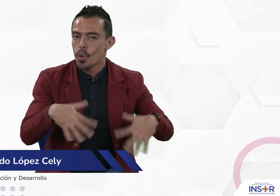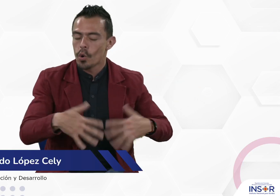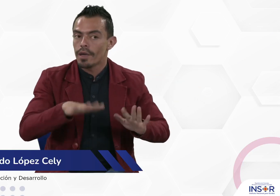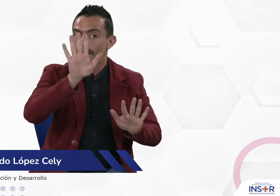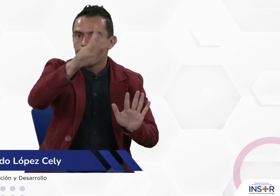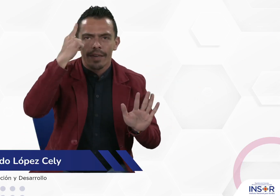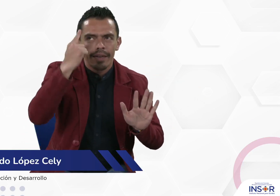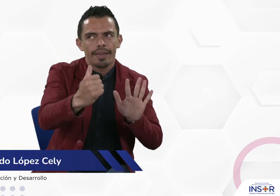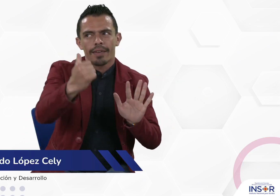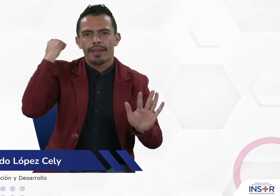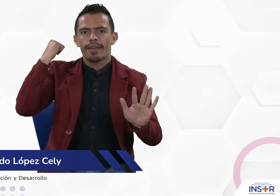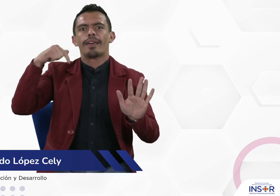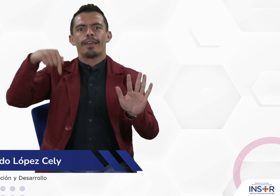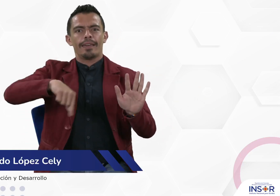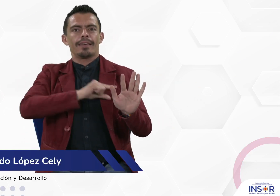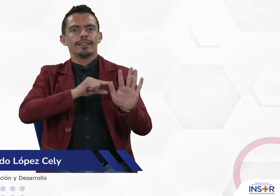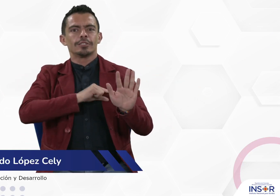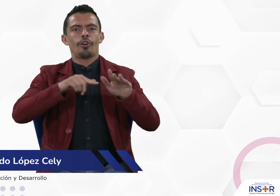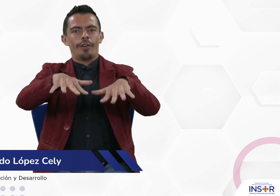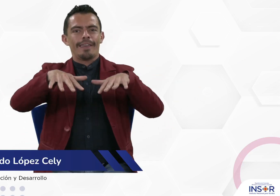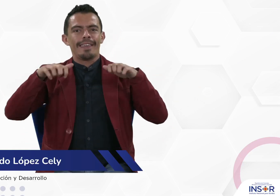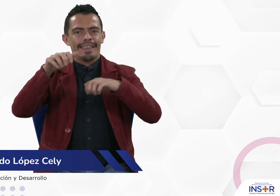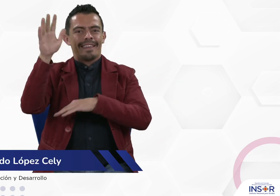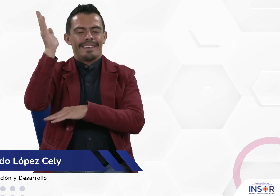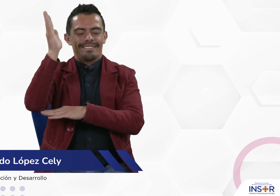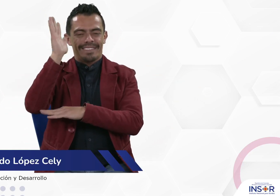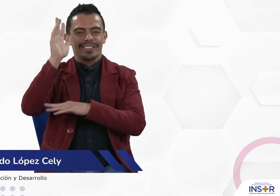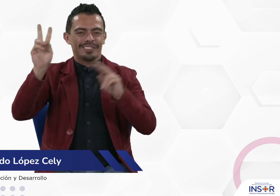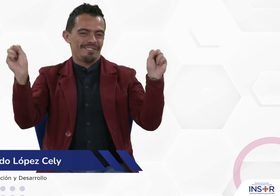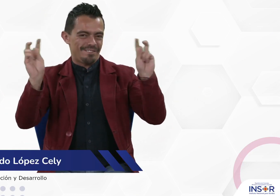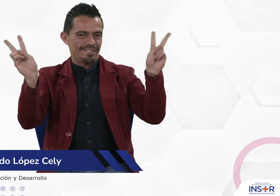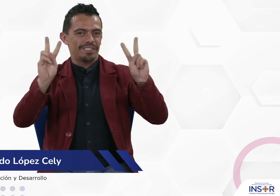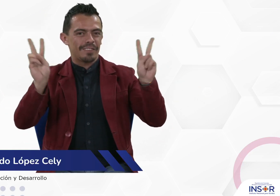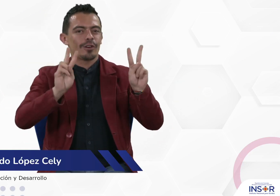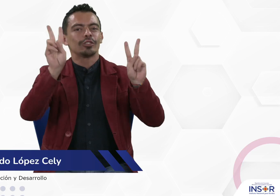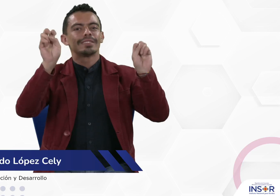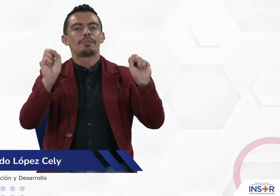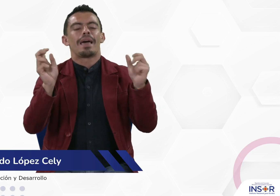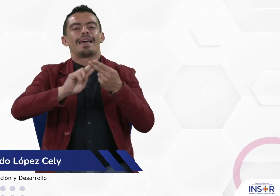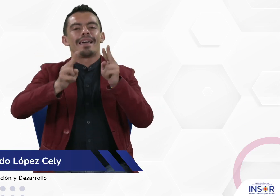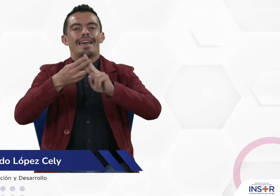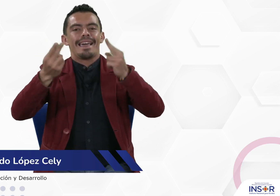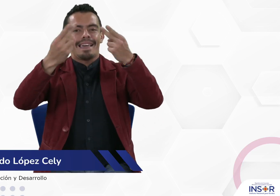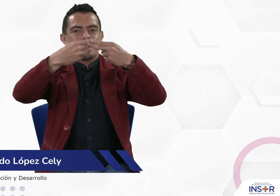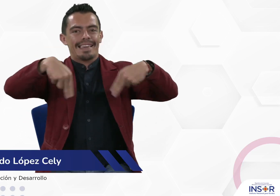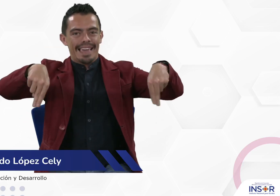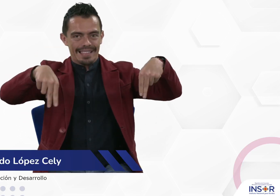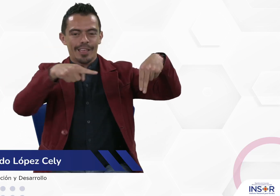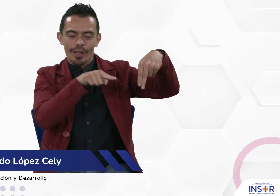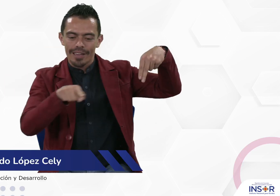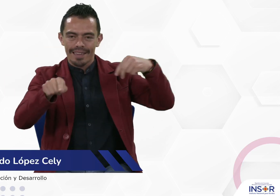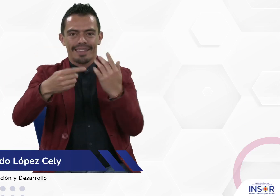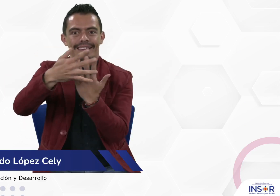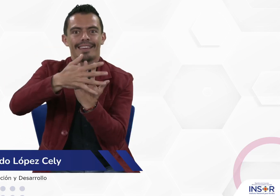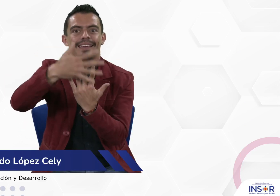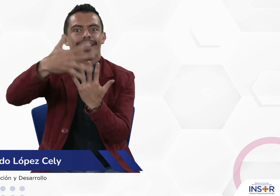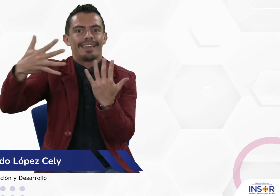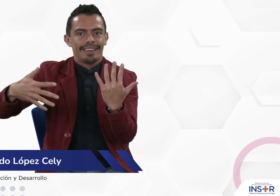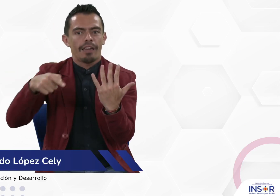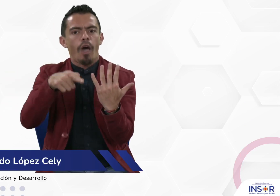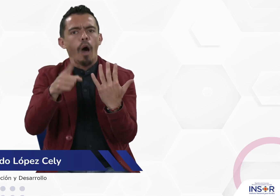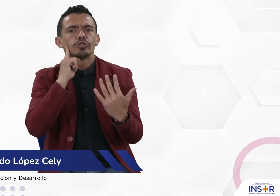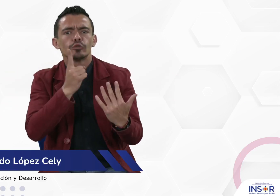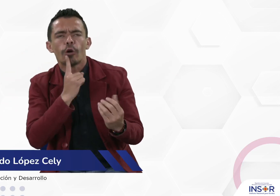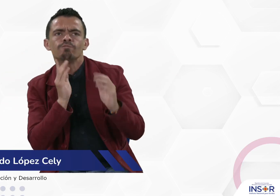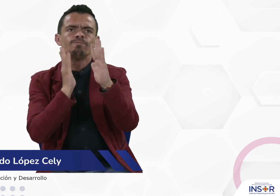esas resignificaciones pues nos da una apertura. Anteriormente tuvimos una transmisión en vivo por parte del INSOR hablando de